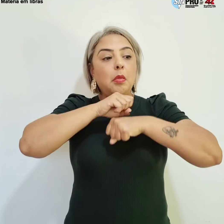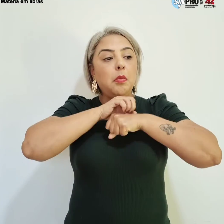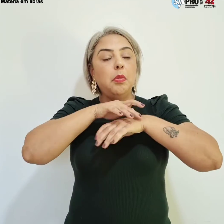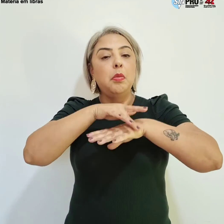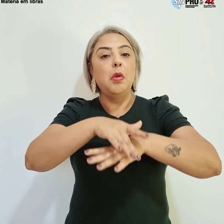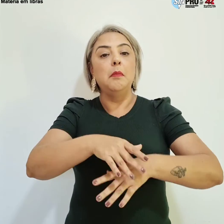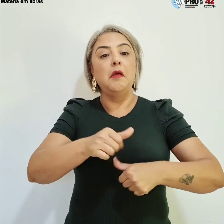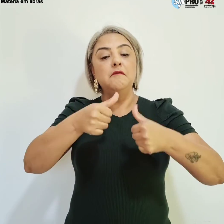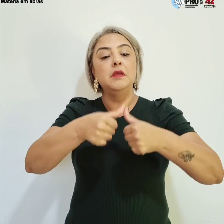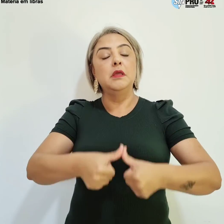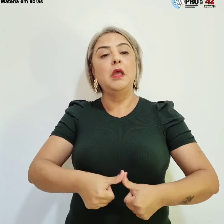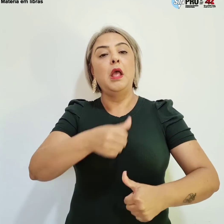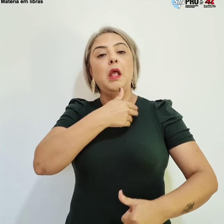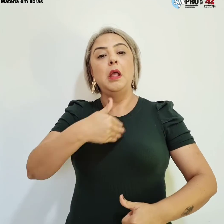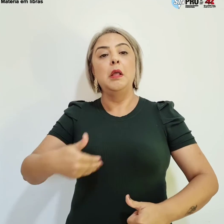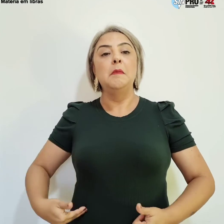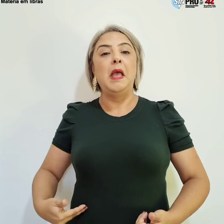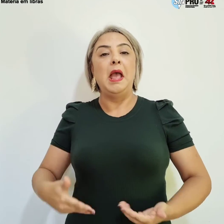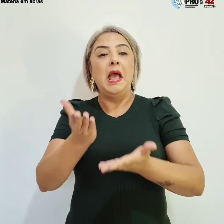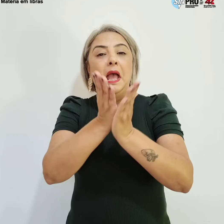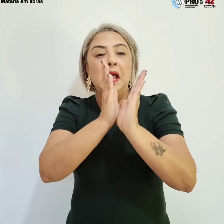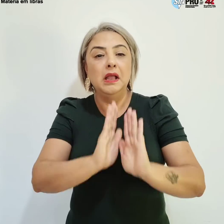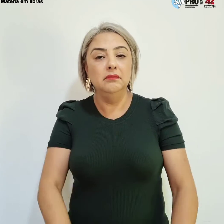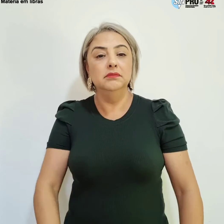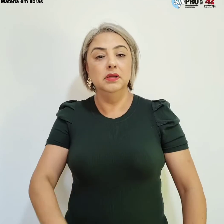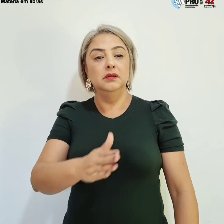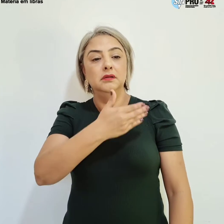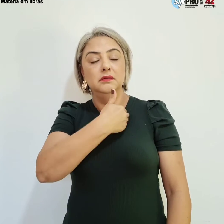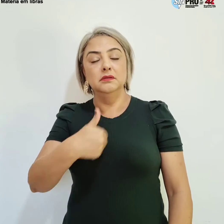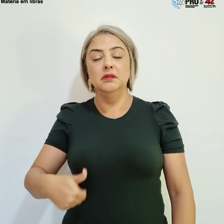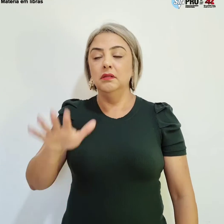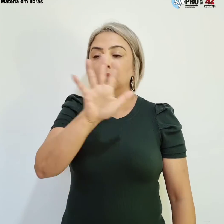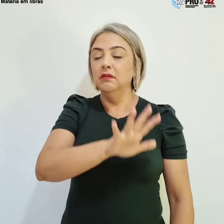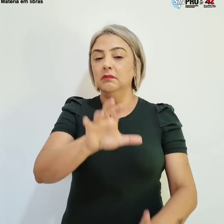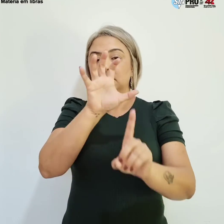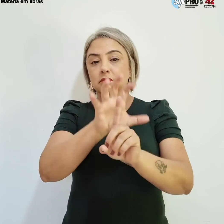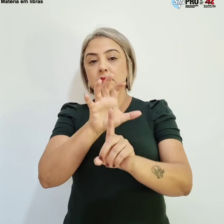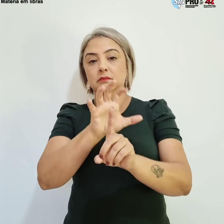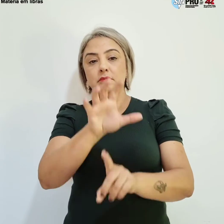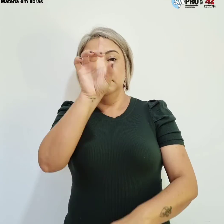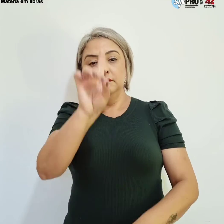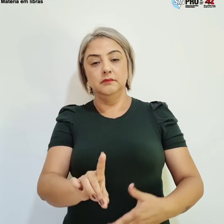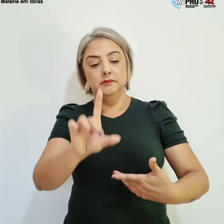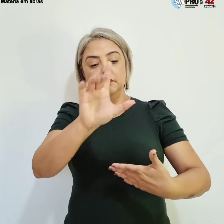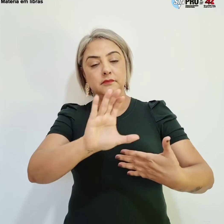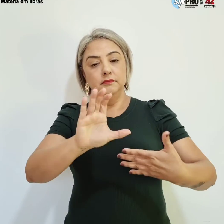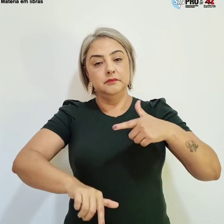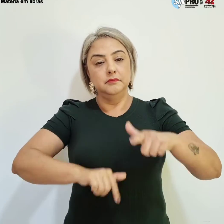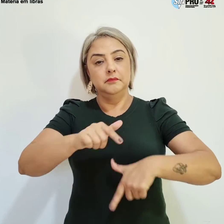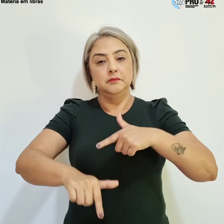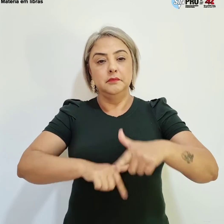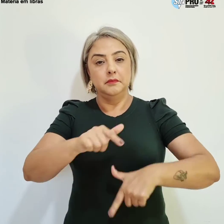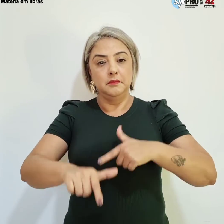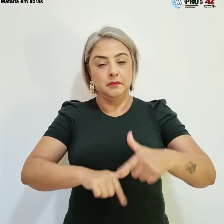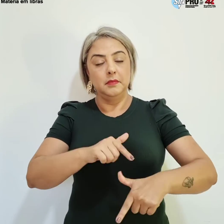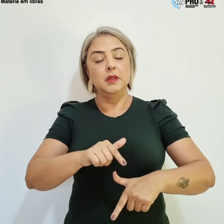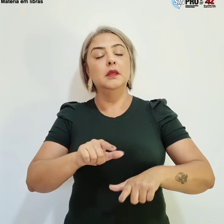poder, demolindo o Estado Nacional, atacando os direitos da classe trabalhadora, sobretudo os